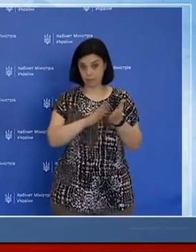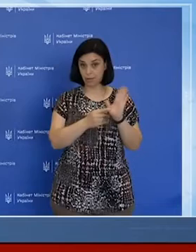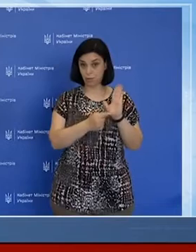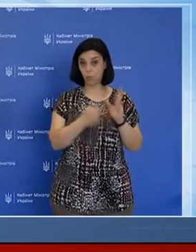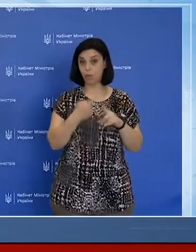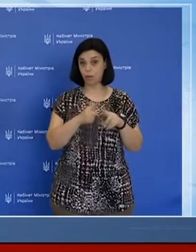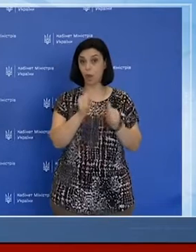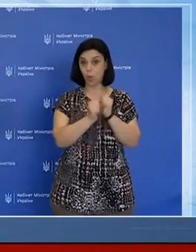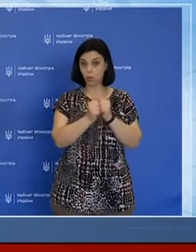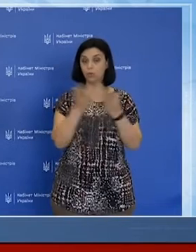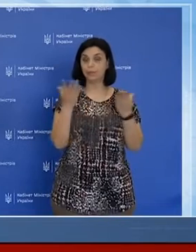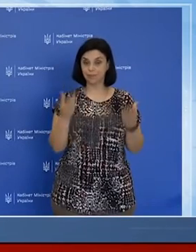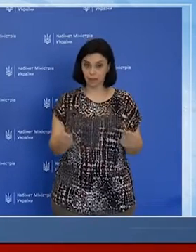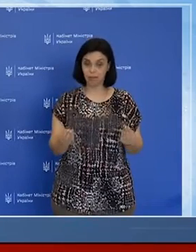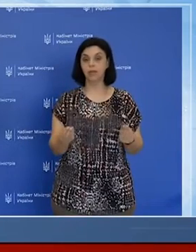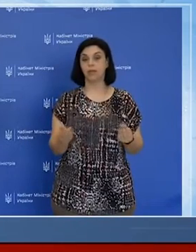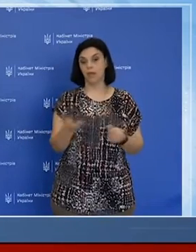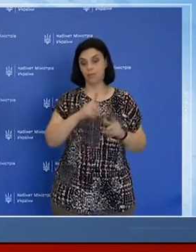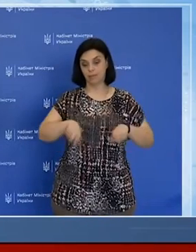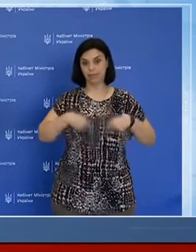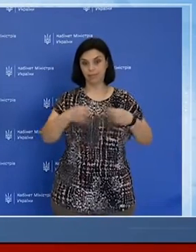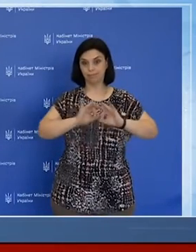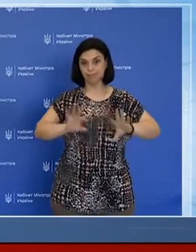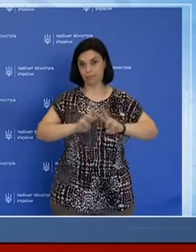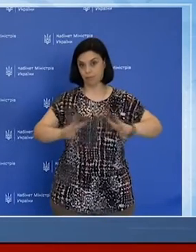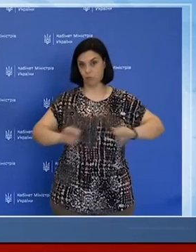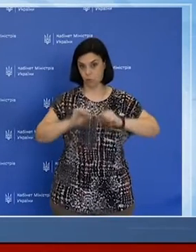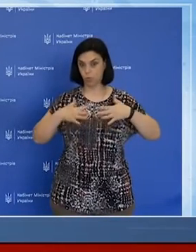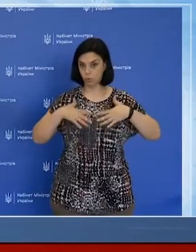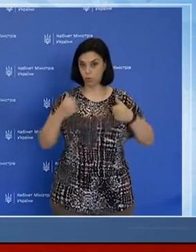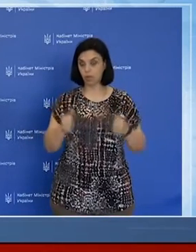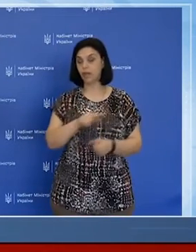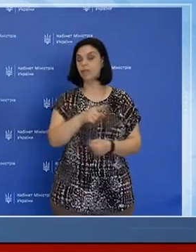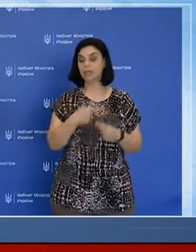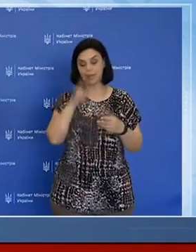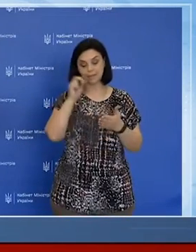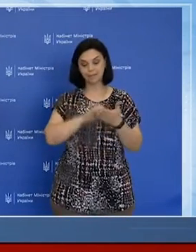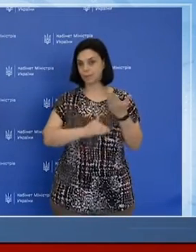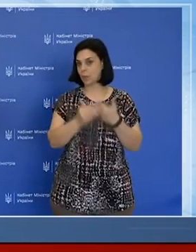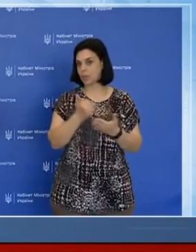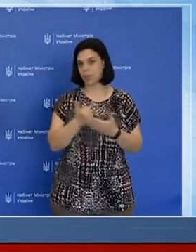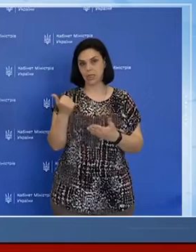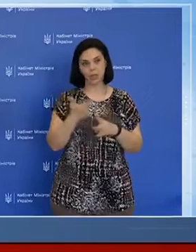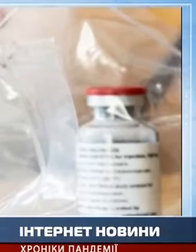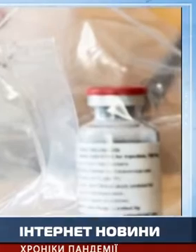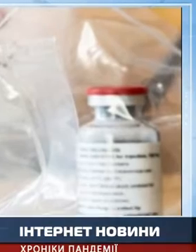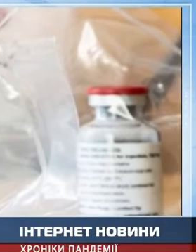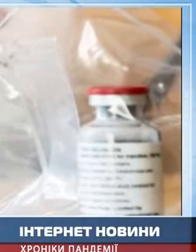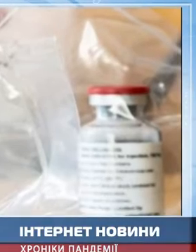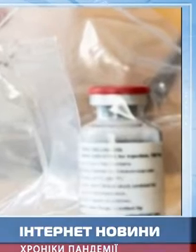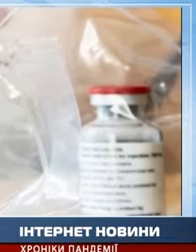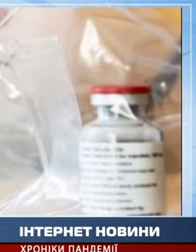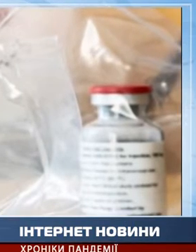яка кожного дня надається Міністерством охорони здоров'я, і вона останній тиждень дуже сумна.